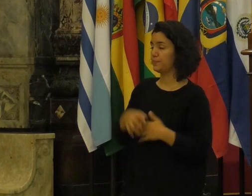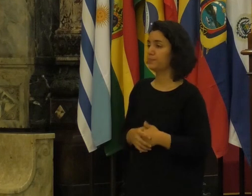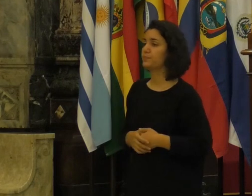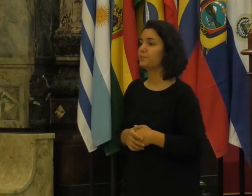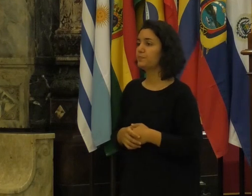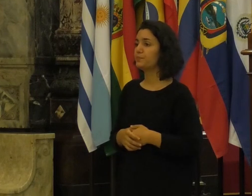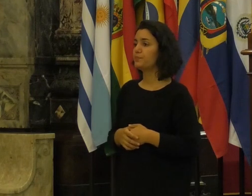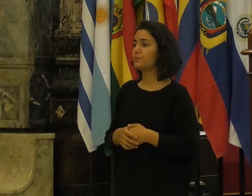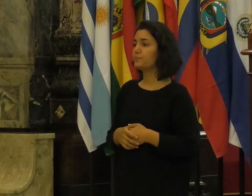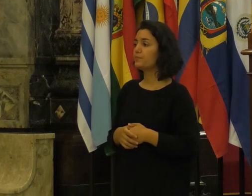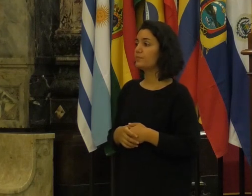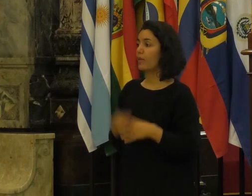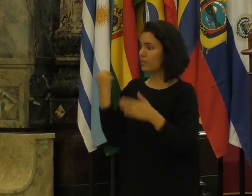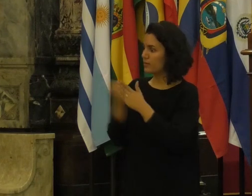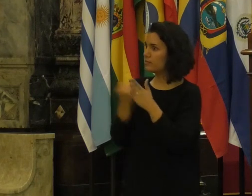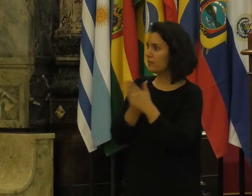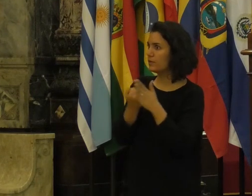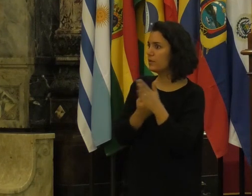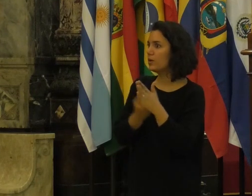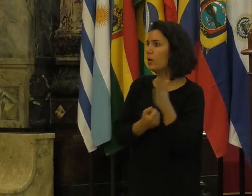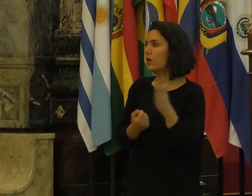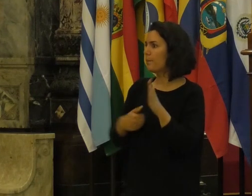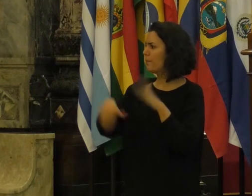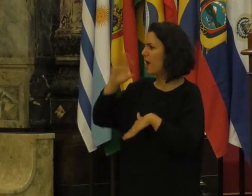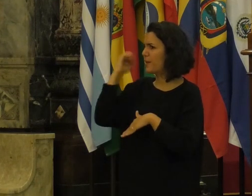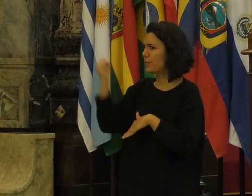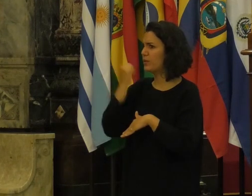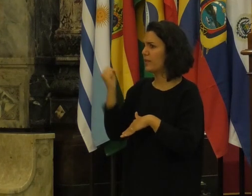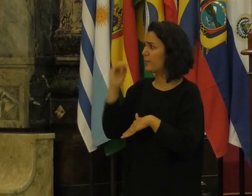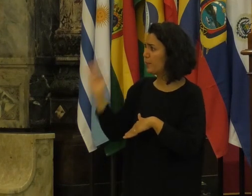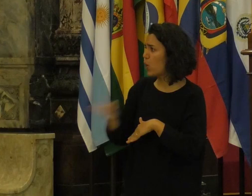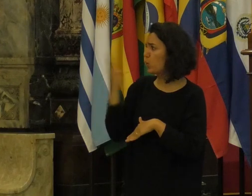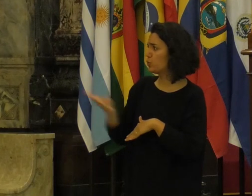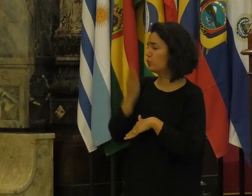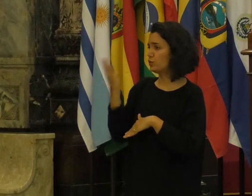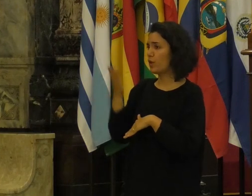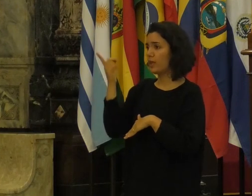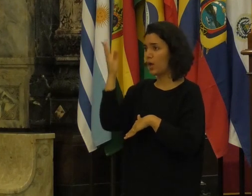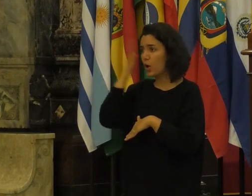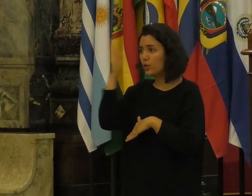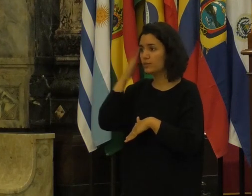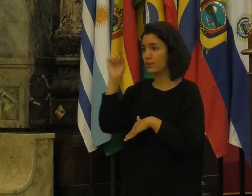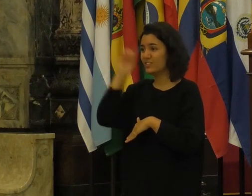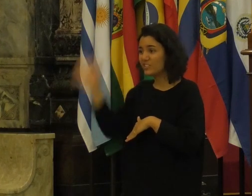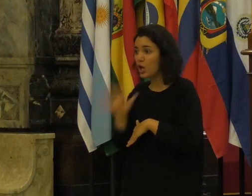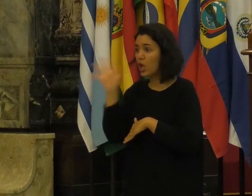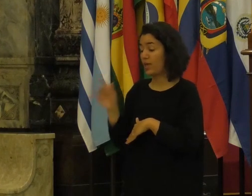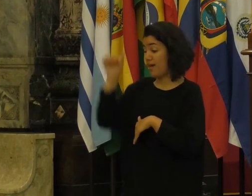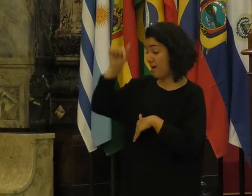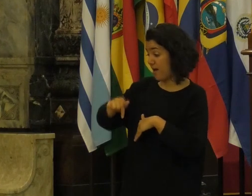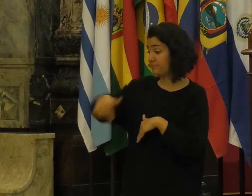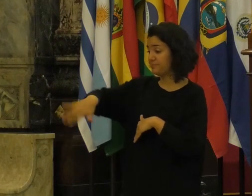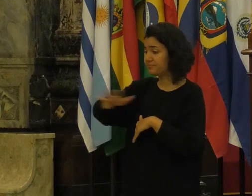el gran desafío que tiene la producción de conocimiento en psicología en nuestra